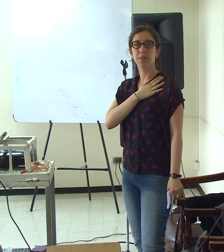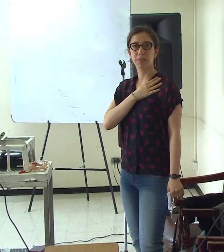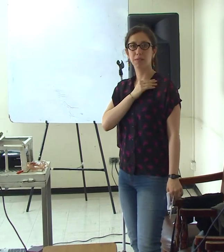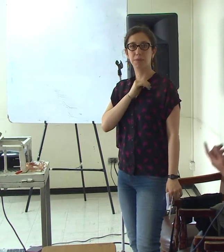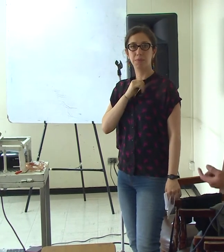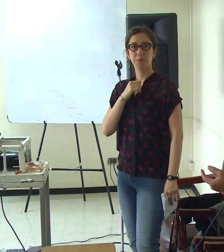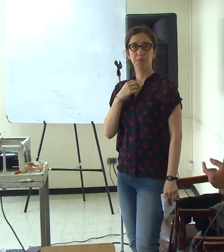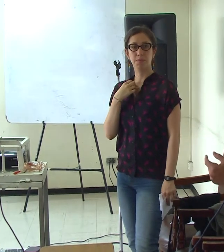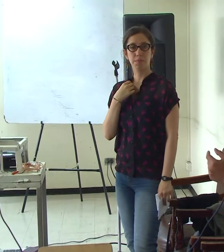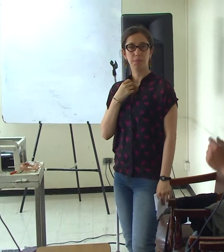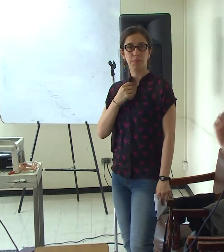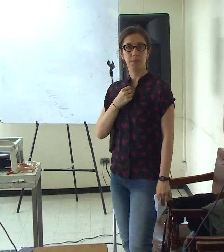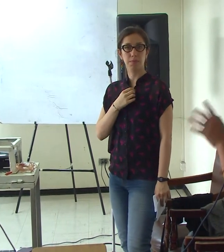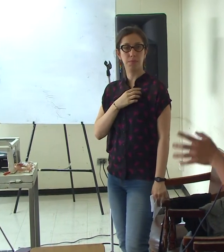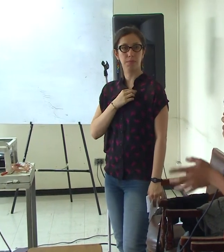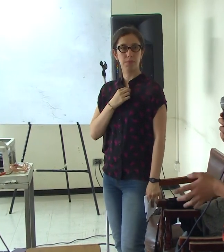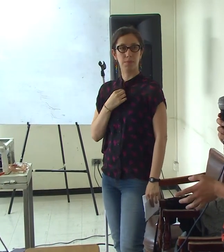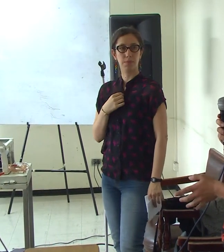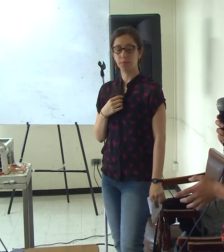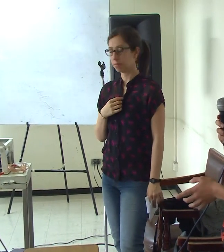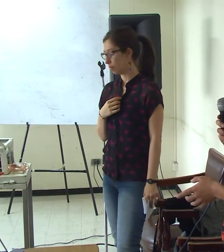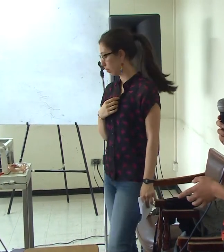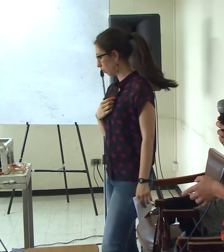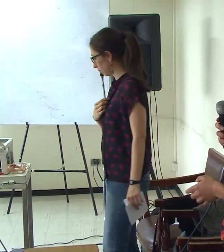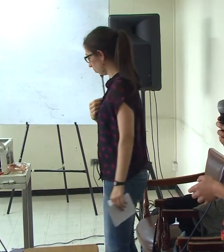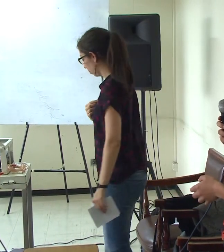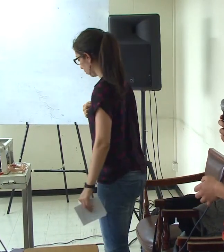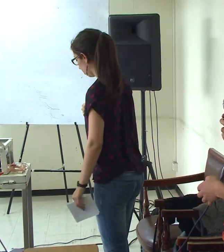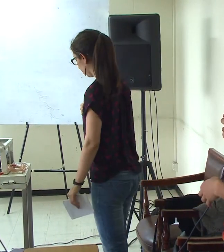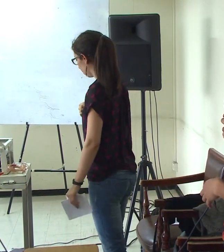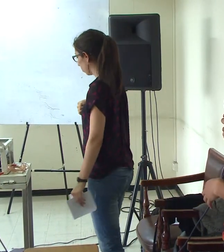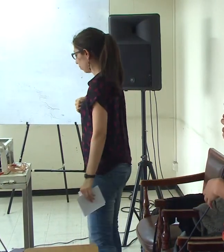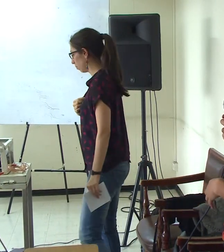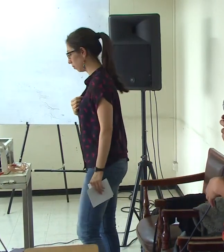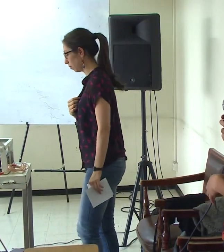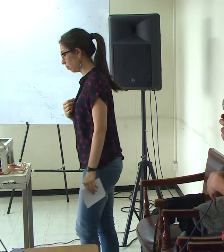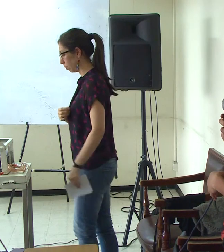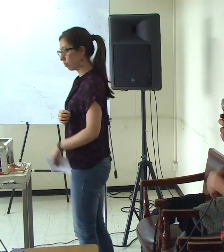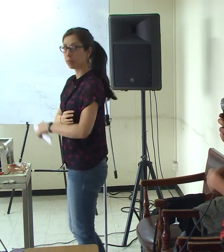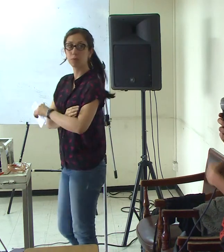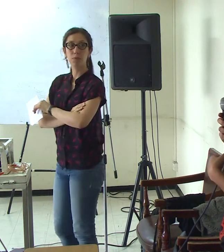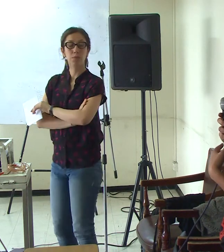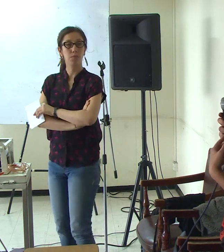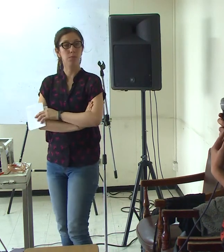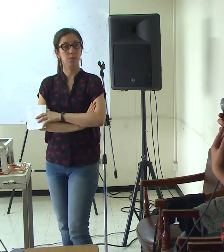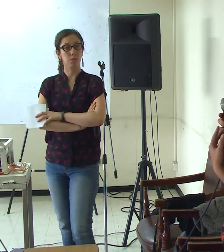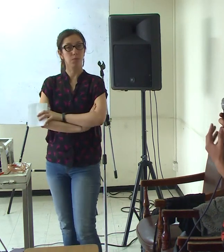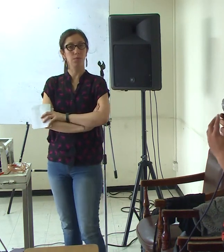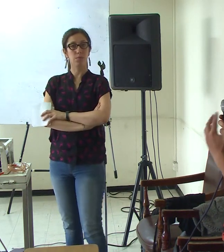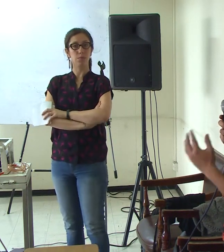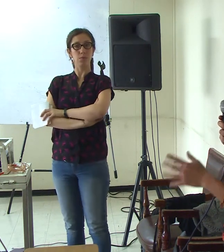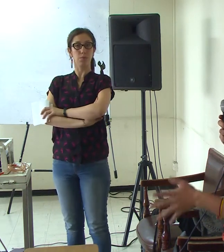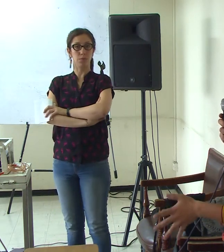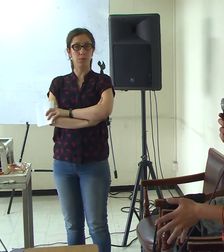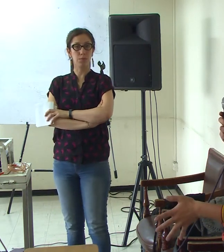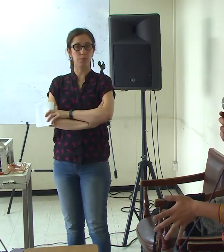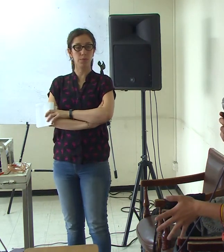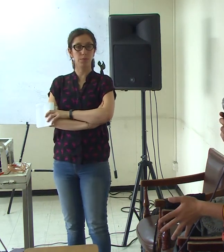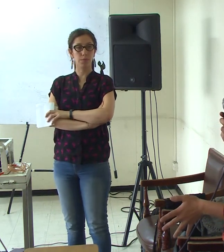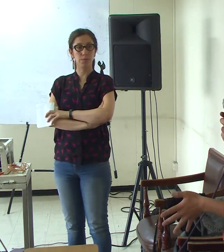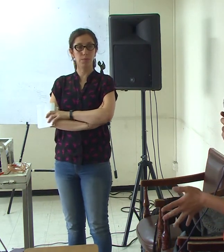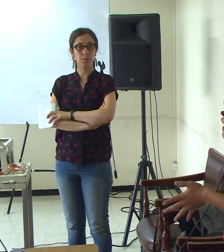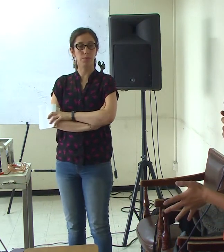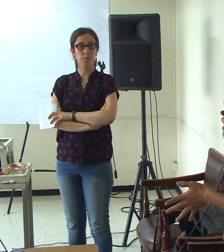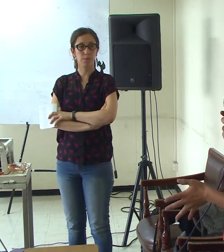se habla del cual poca ha tenido se le ha prestado y creo que también es es importante llamar la atención sobre